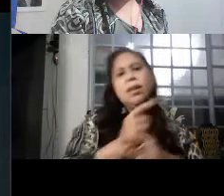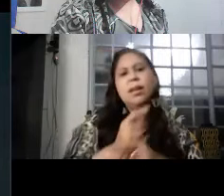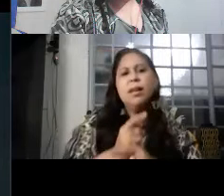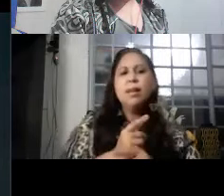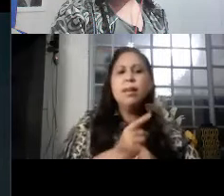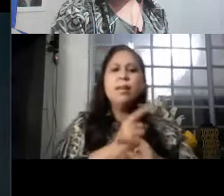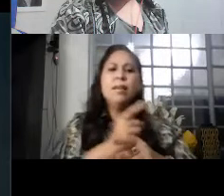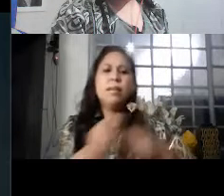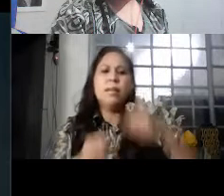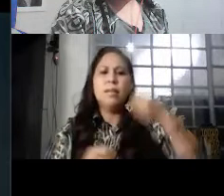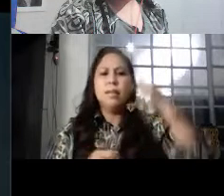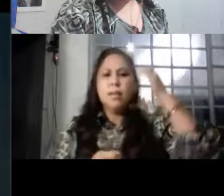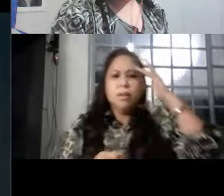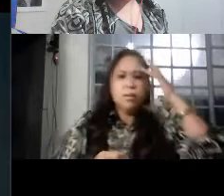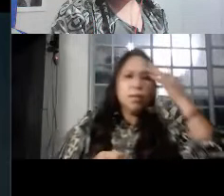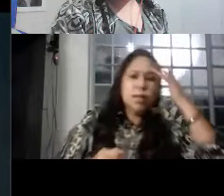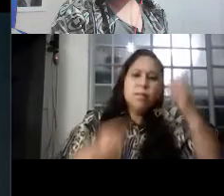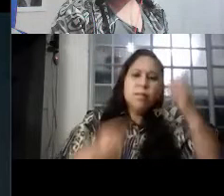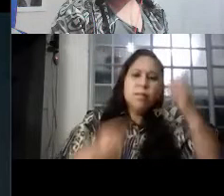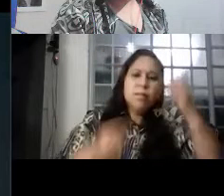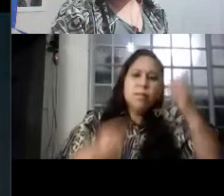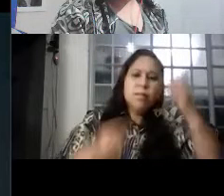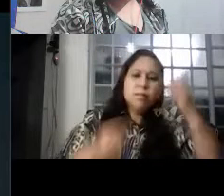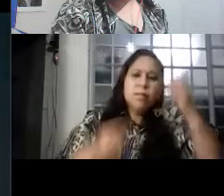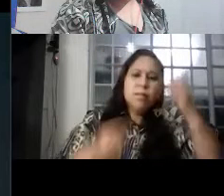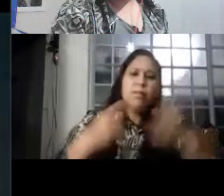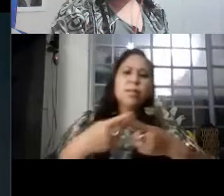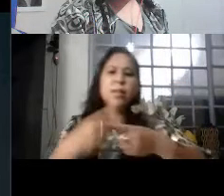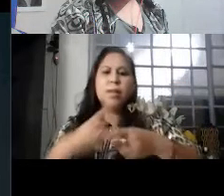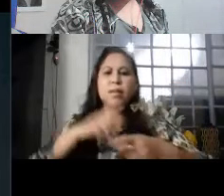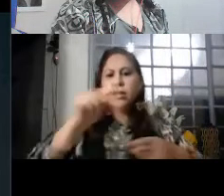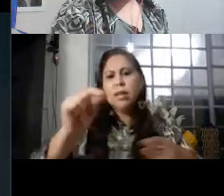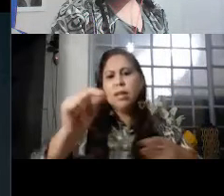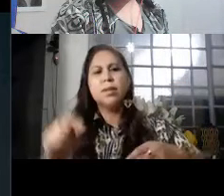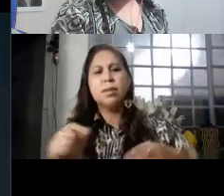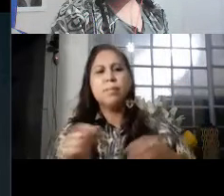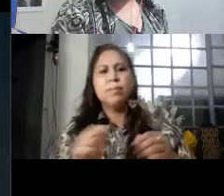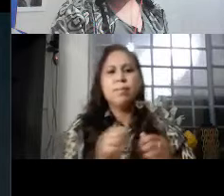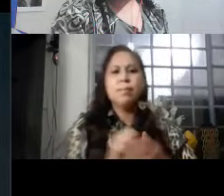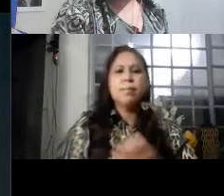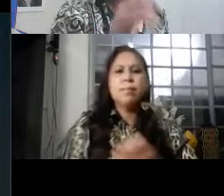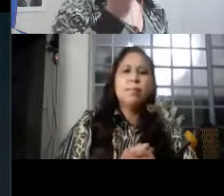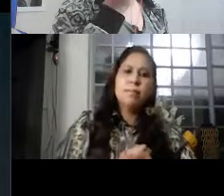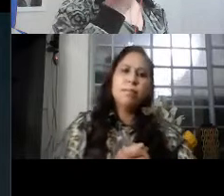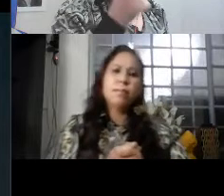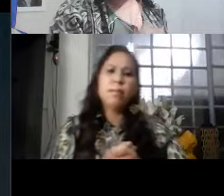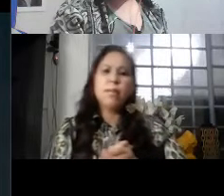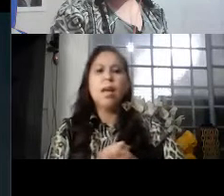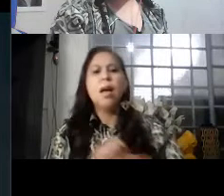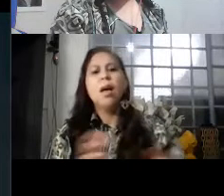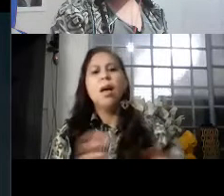Guardei o beijo que você me deu. Vou